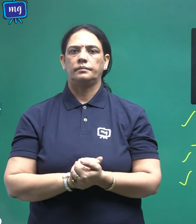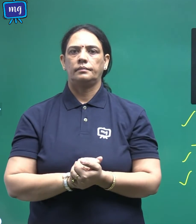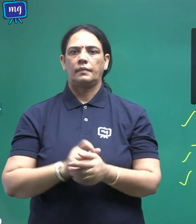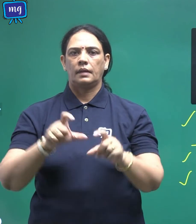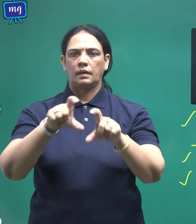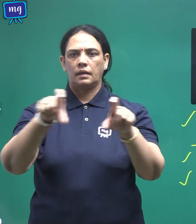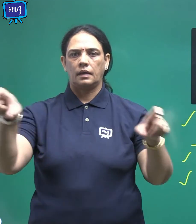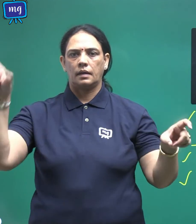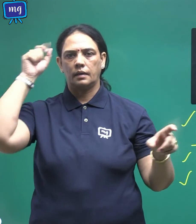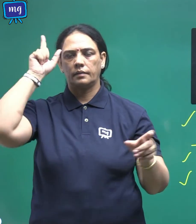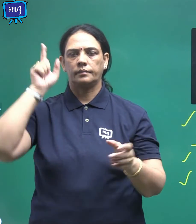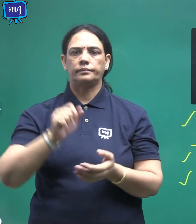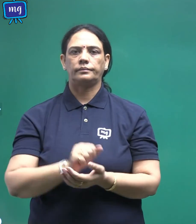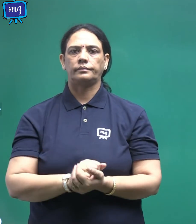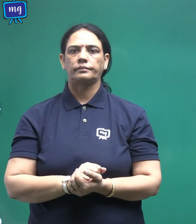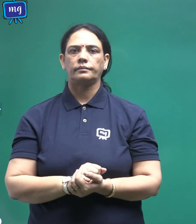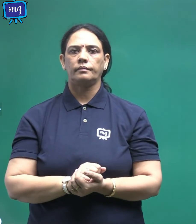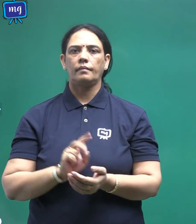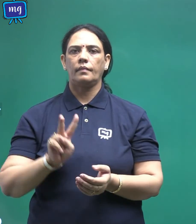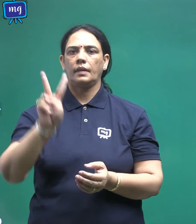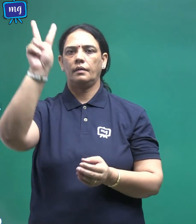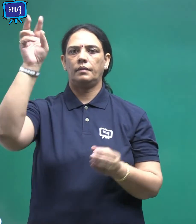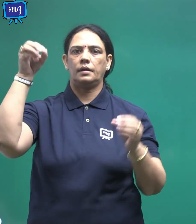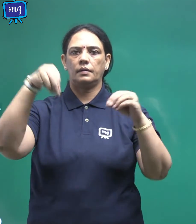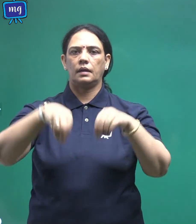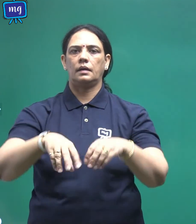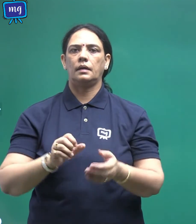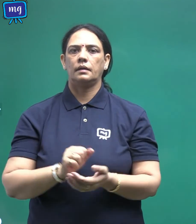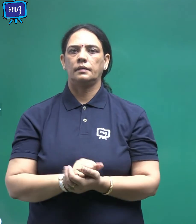समझ आ गया। मान रखेंगे